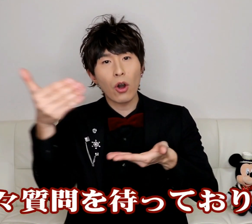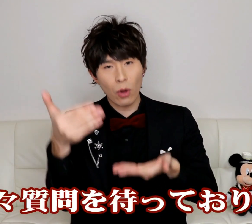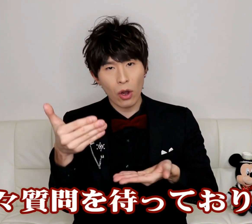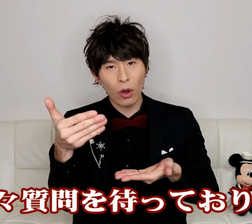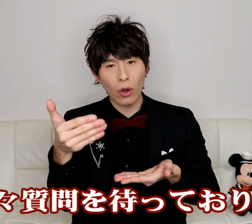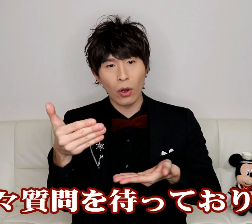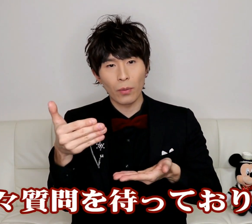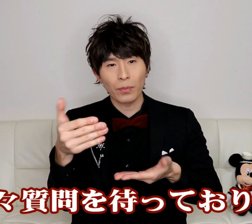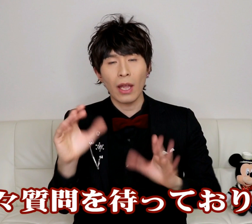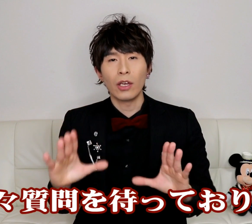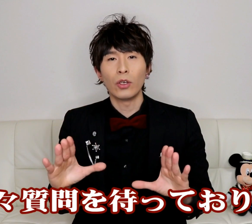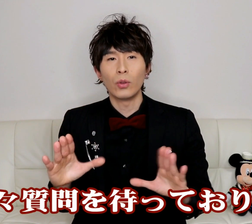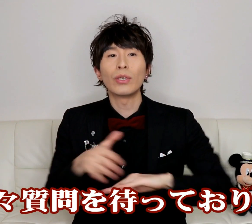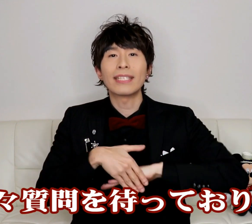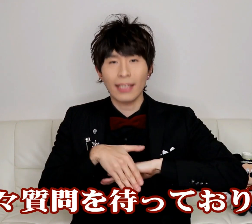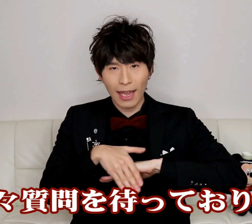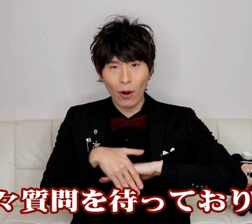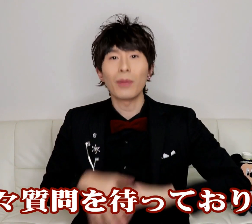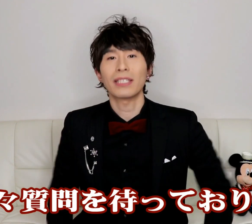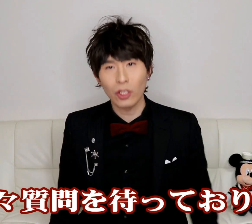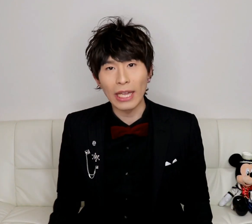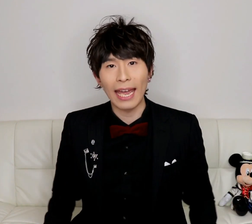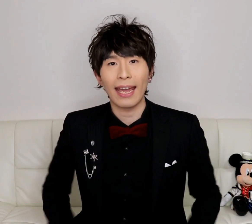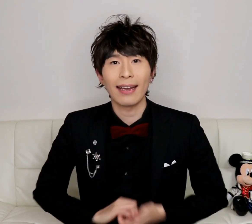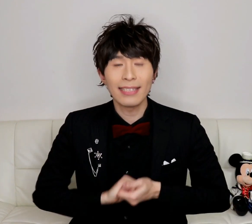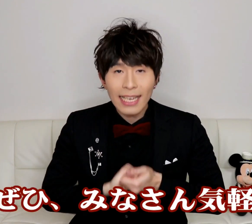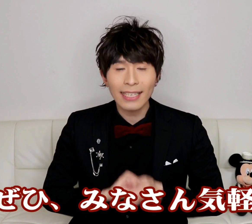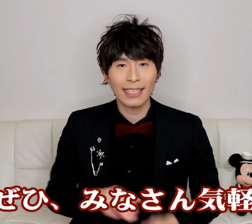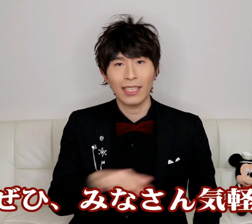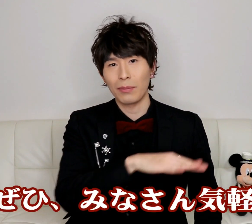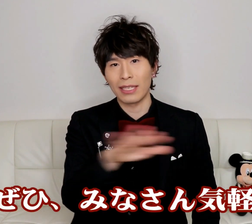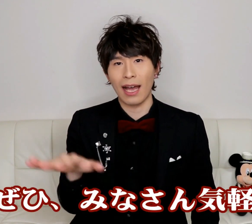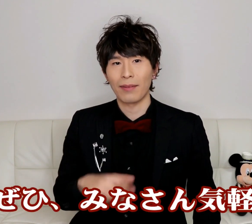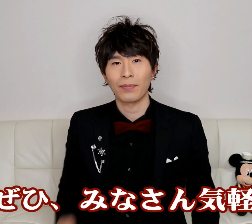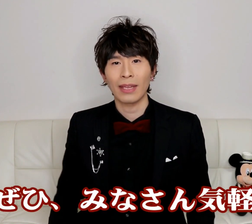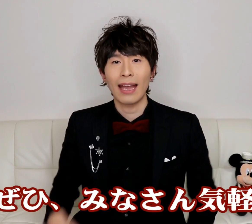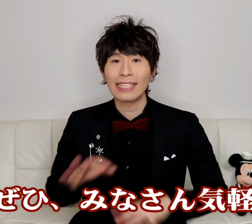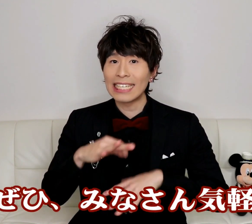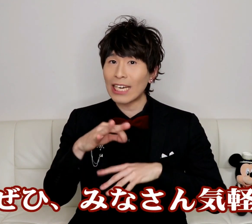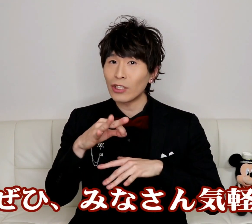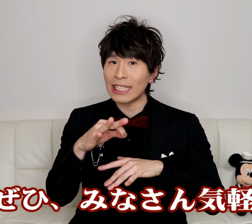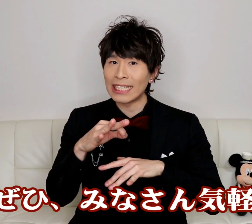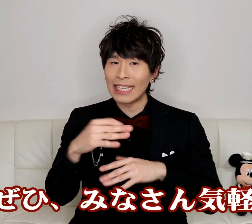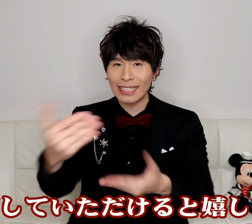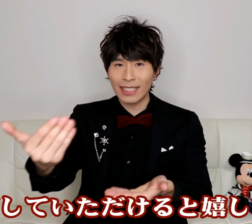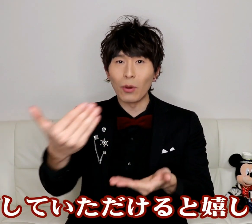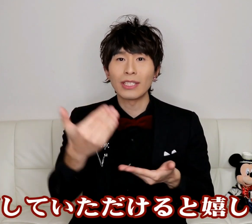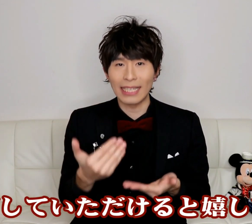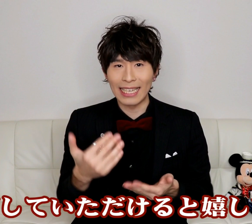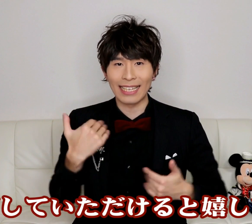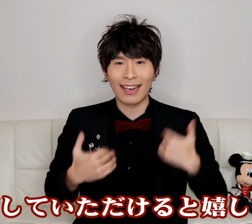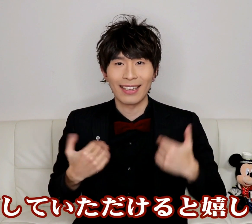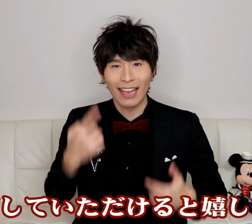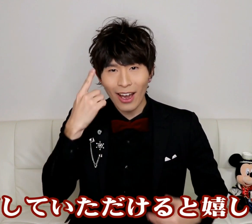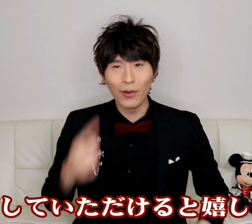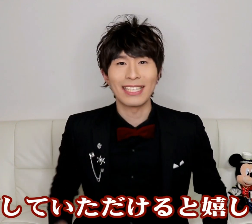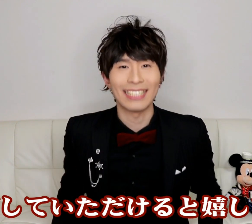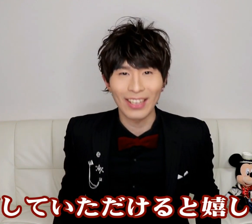問を受け付けておりますのでぜひ皆さん気軽に質問していただけたら嬉しいな